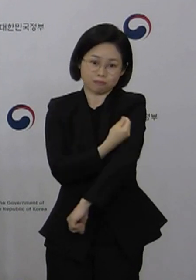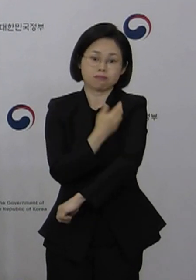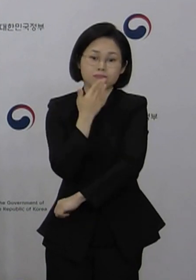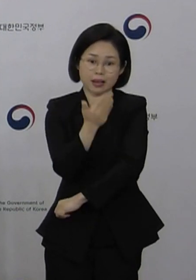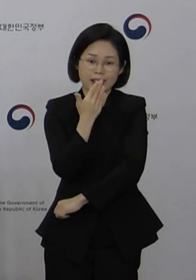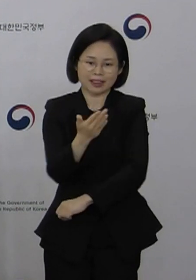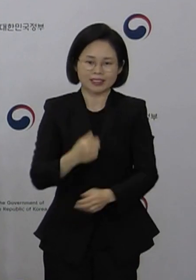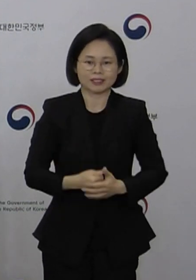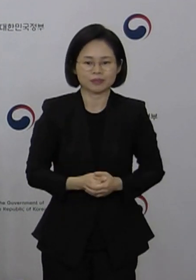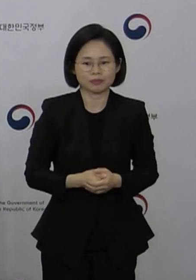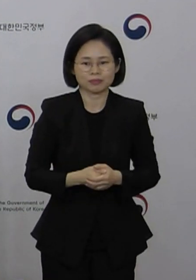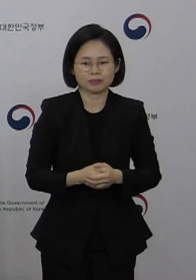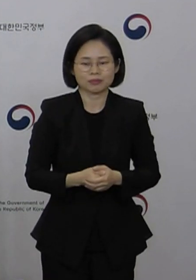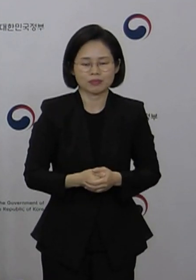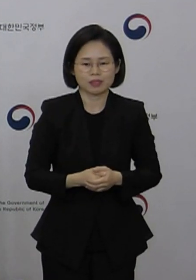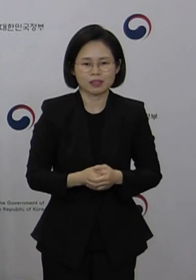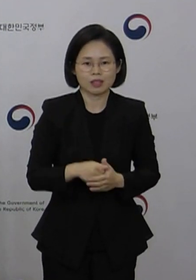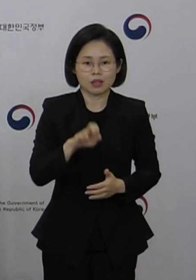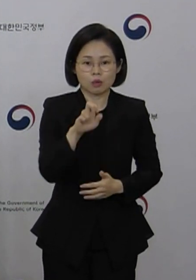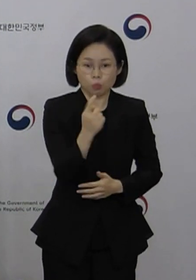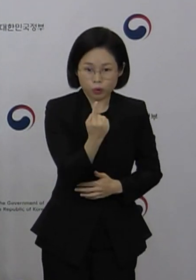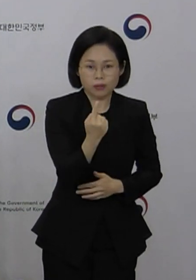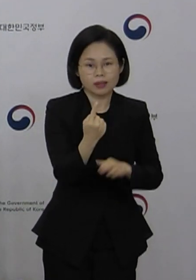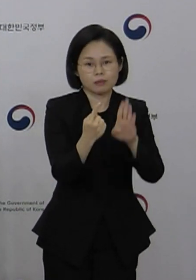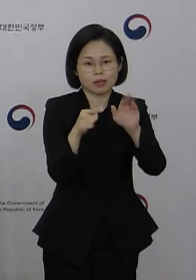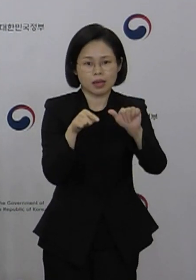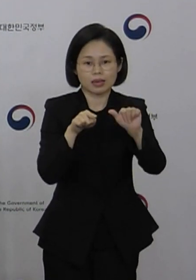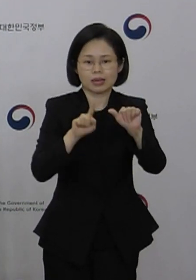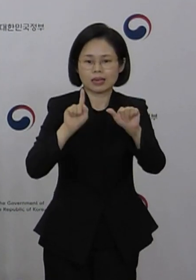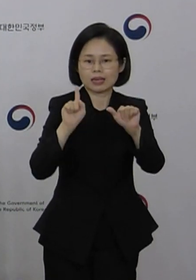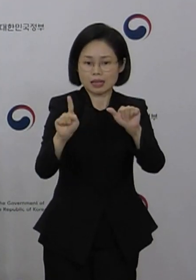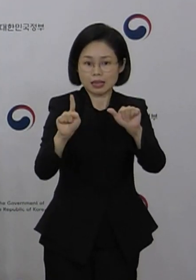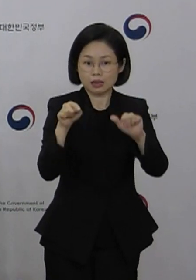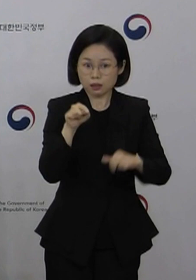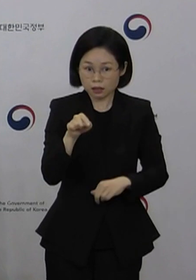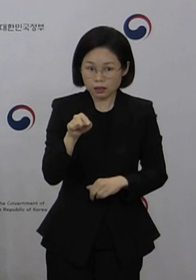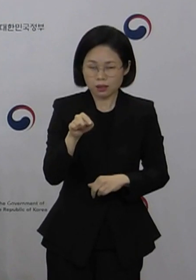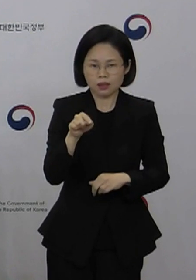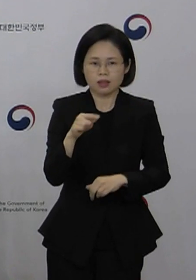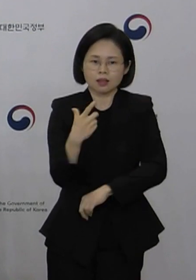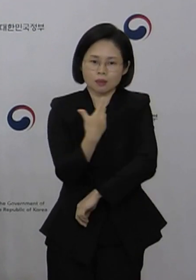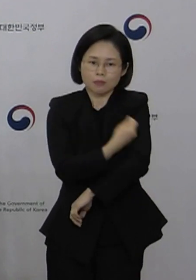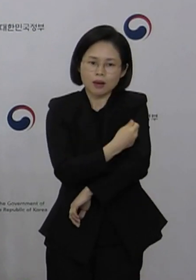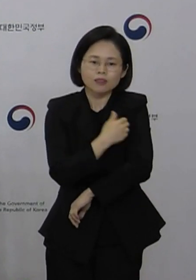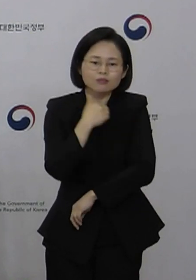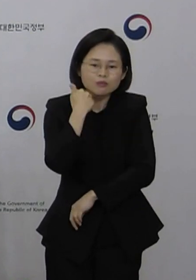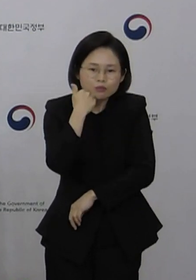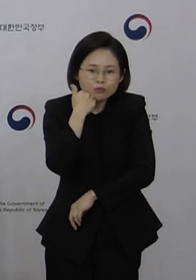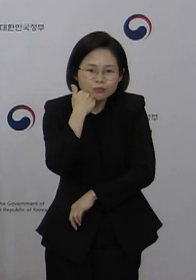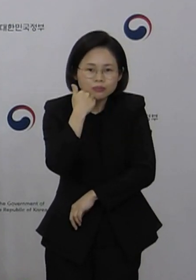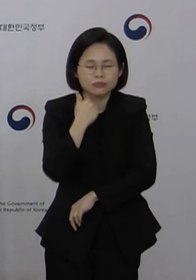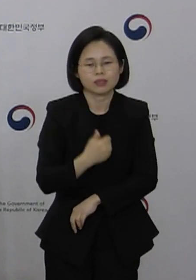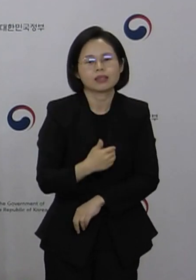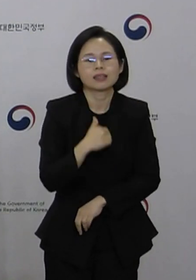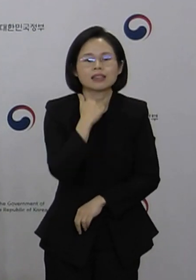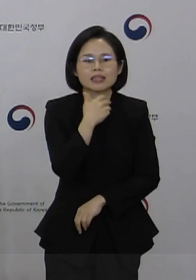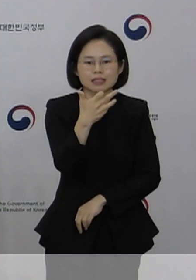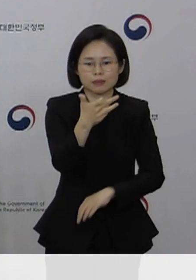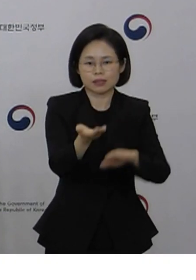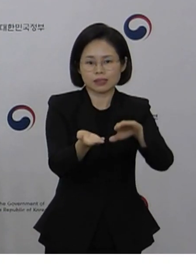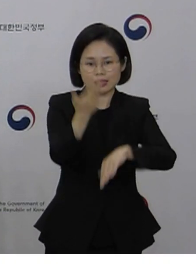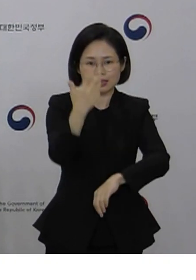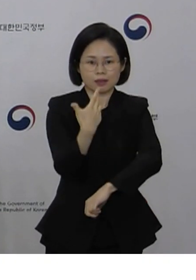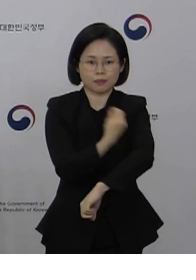모더나의 BA1 기반 2가 백신은 식약처 품목 허가 사항에 근거하여 18세 이상 기초접종